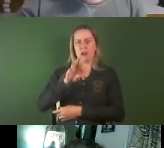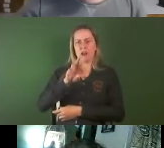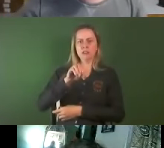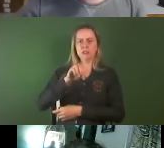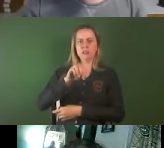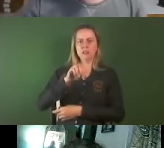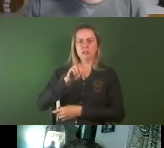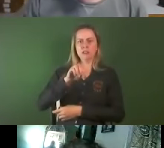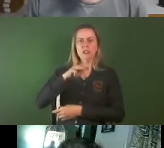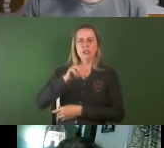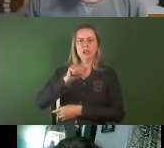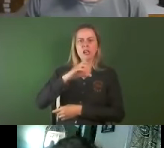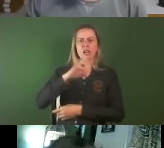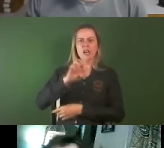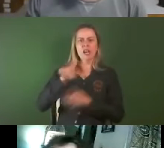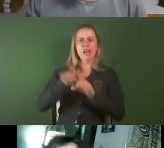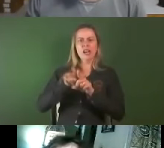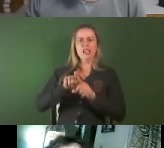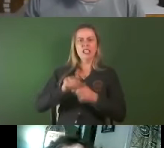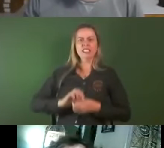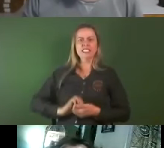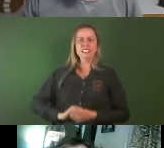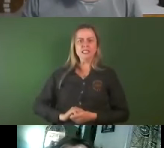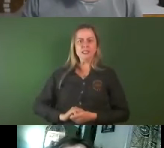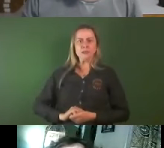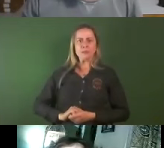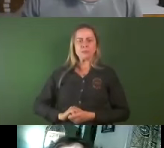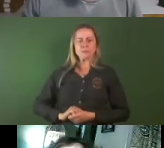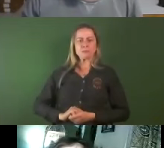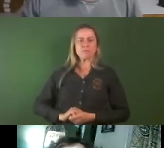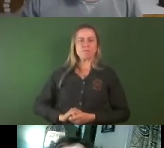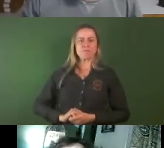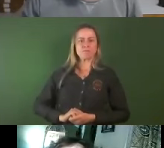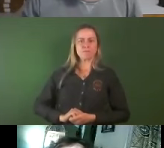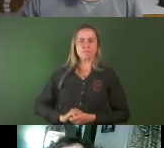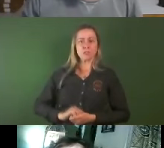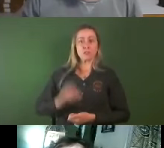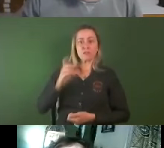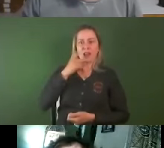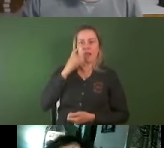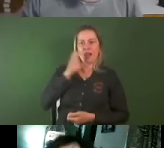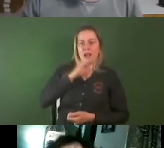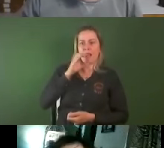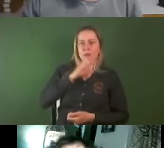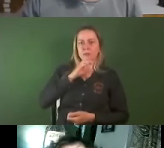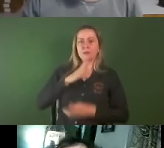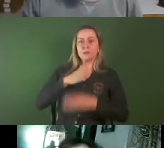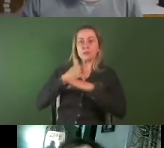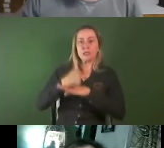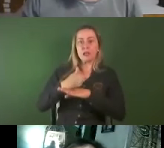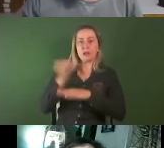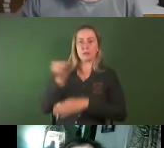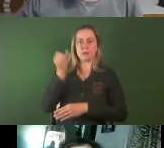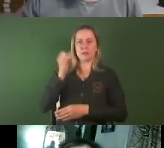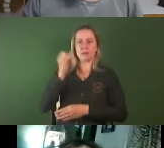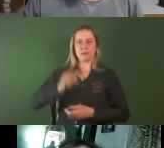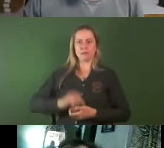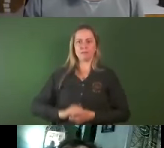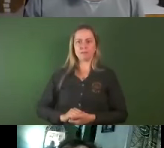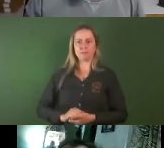tempo eu mostro um pouquinho do livro também, mas eu vou, acho que, dar uma acelerada aqui para poder entrar naquilo que é mais contundente,